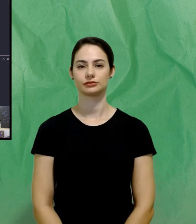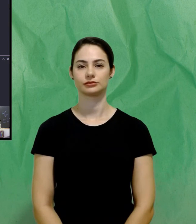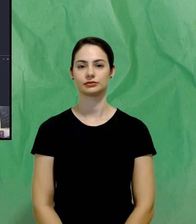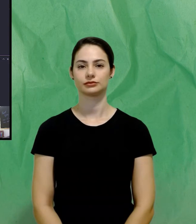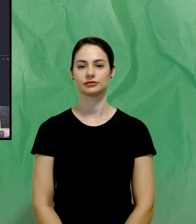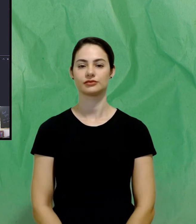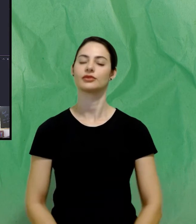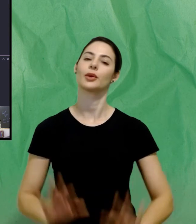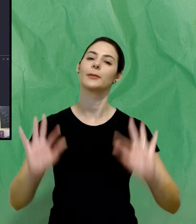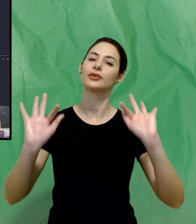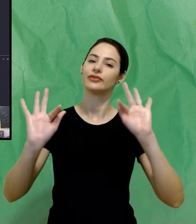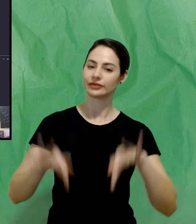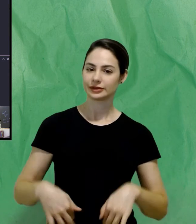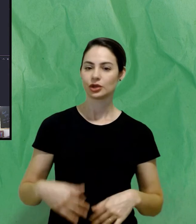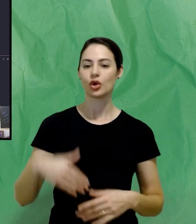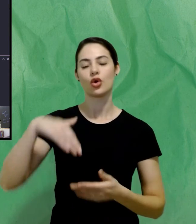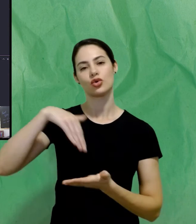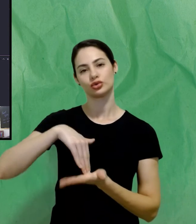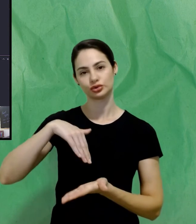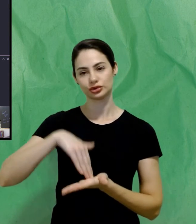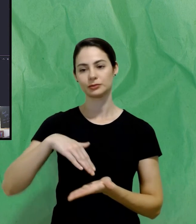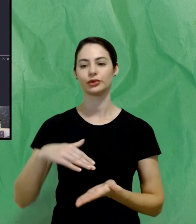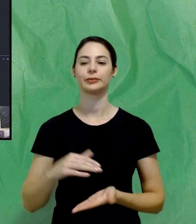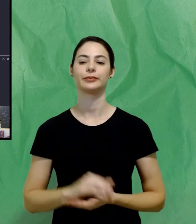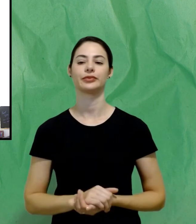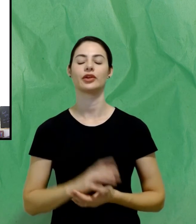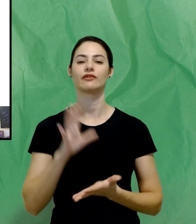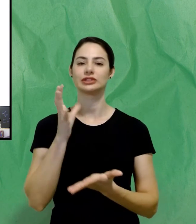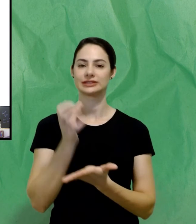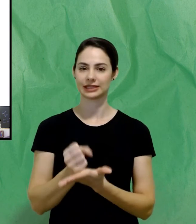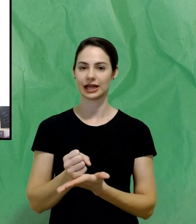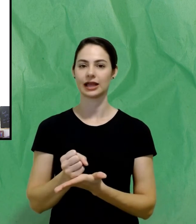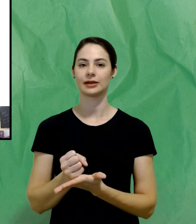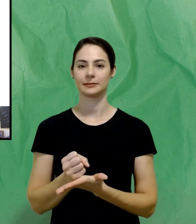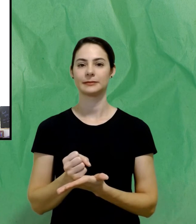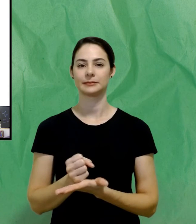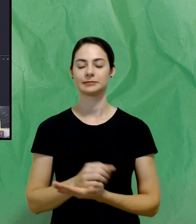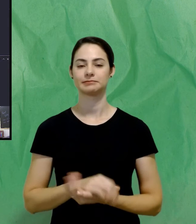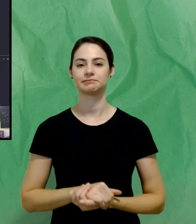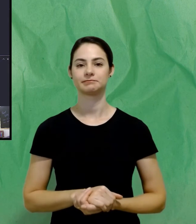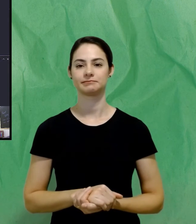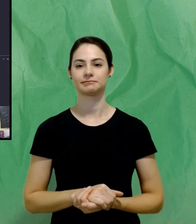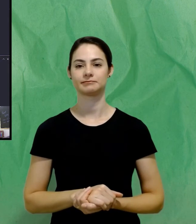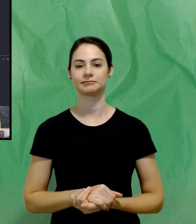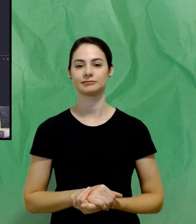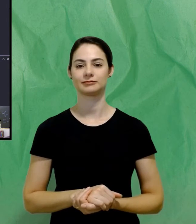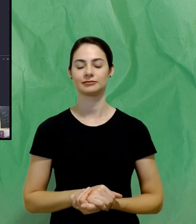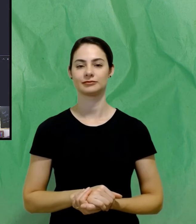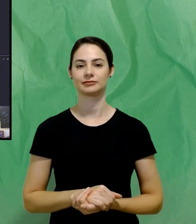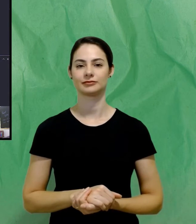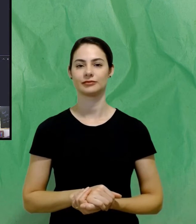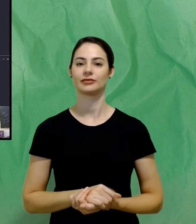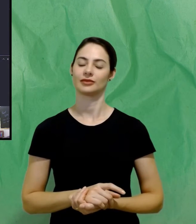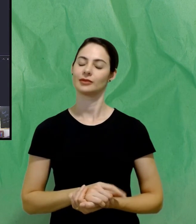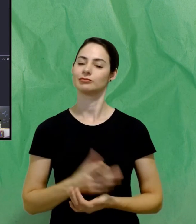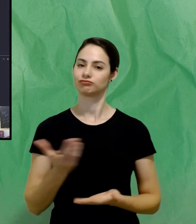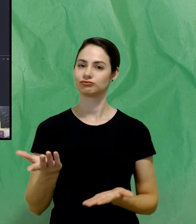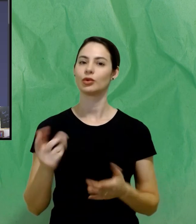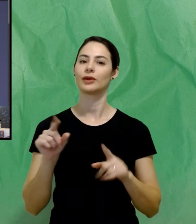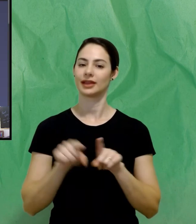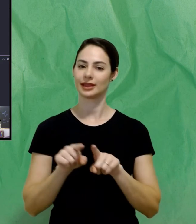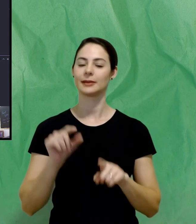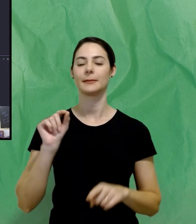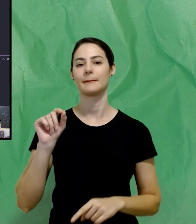E por fim, né, o último que eu vou estar instalando aqui, não menos importante, né, é a nossa base de dados